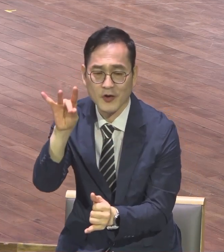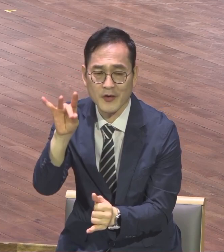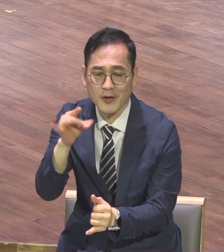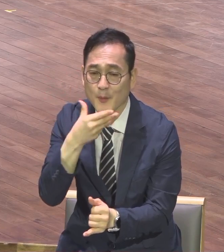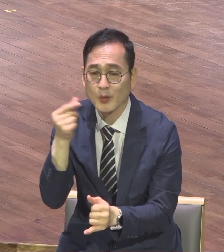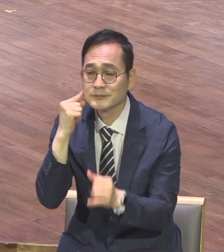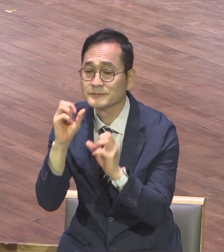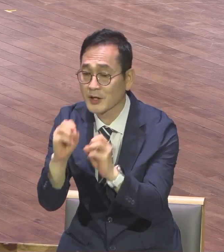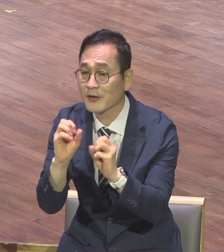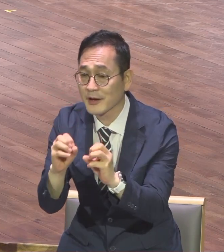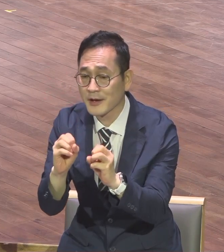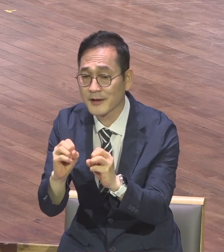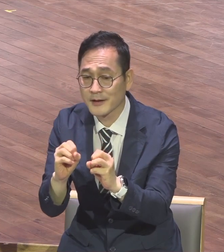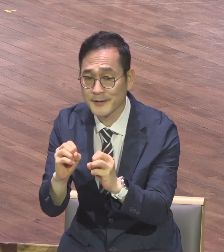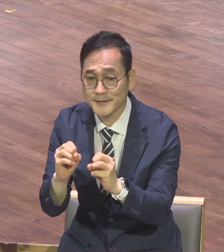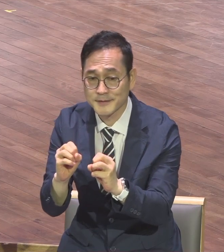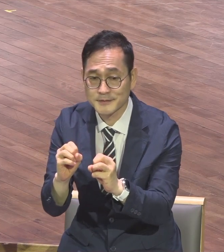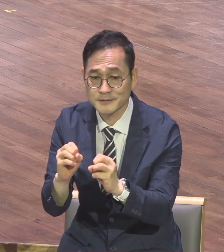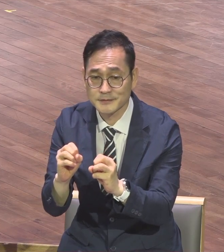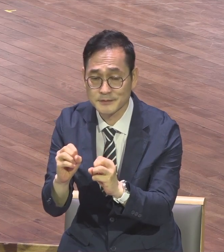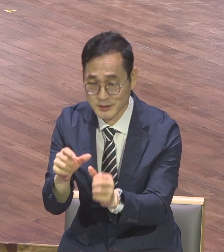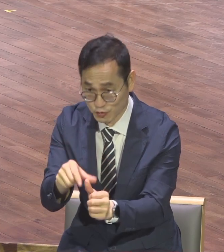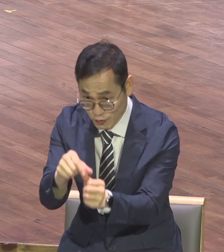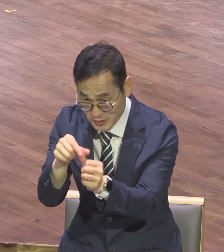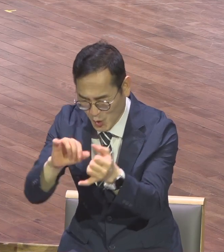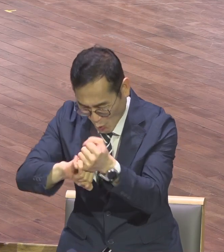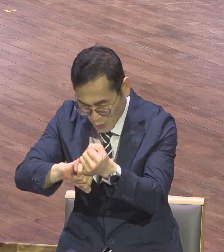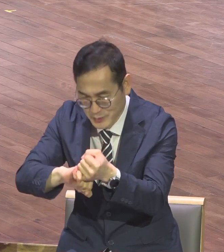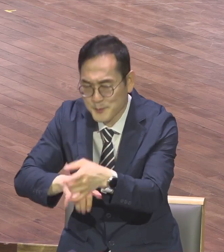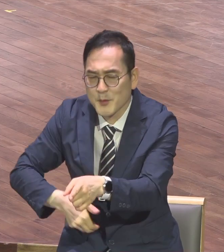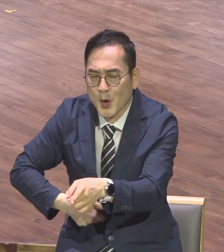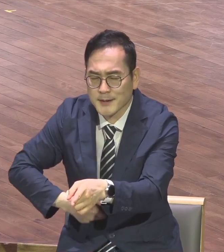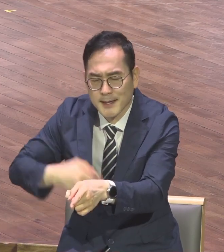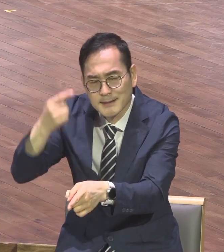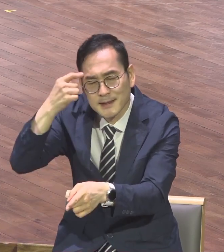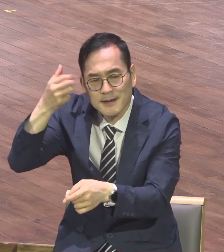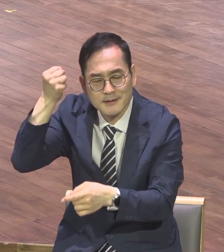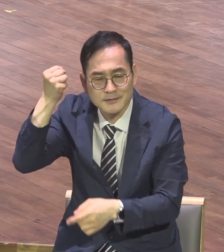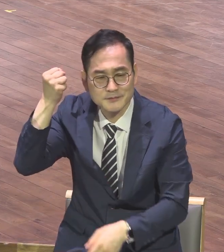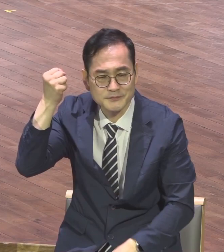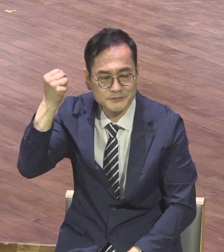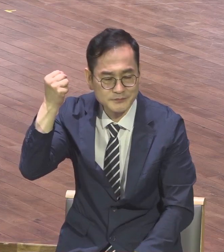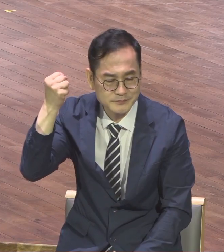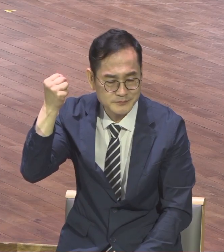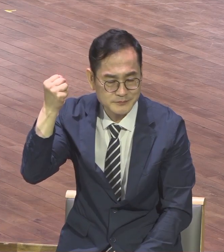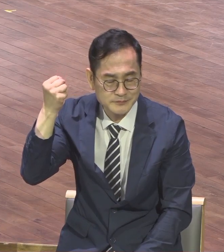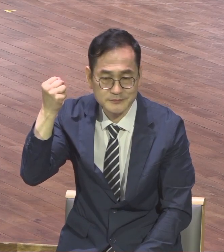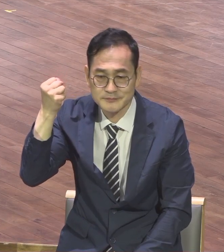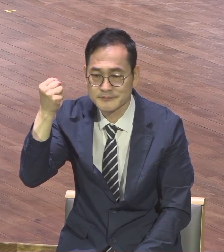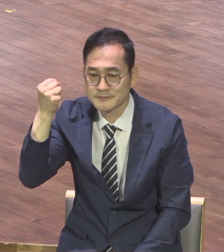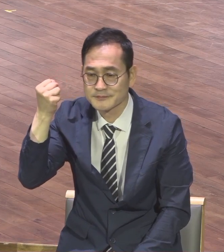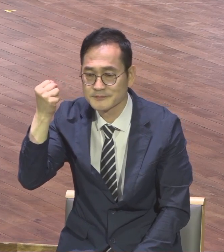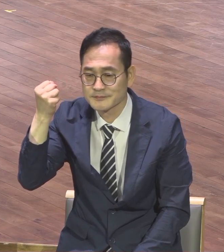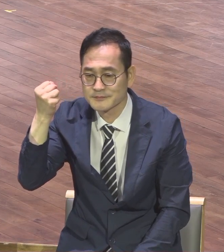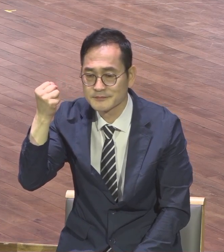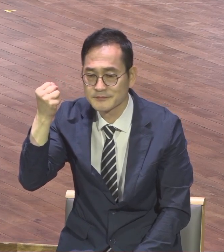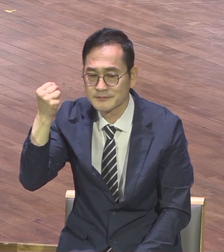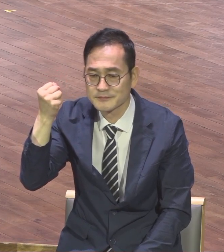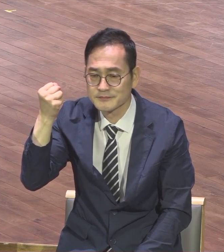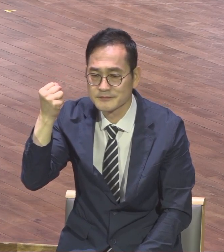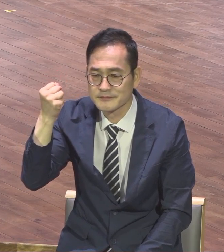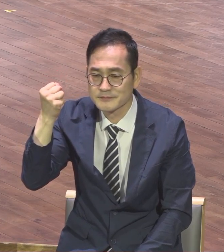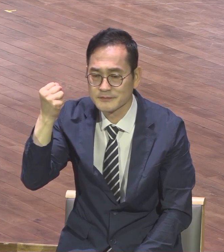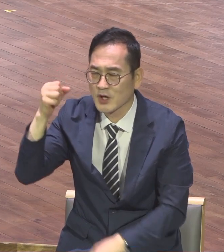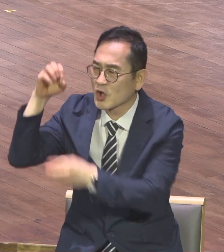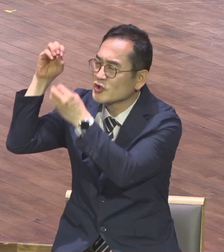우선순위 하는, 유대인이 먼저 구원받아야 된다는 이 우선성을 인정하는 이 사도적인 이 어떤